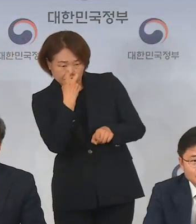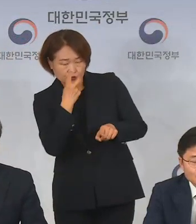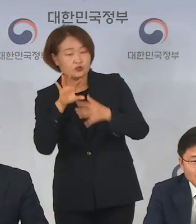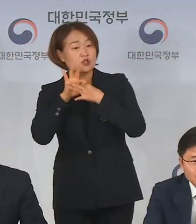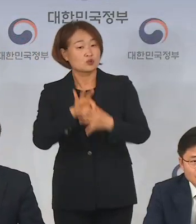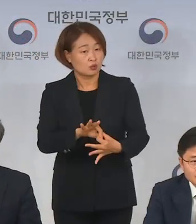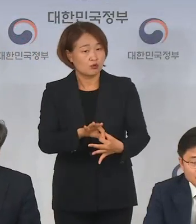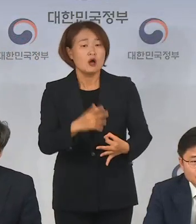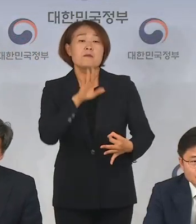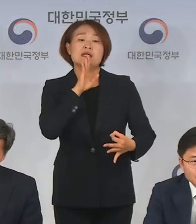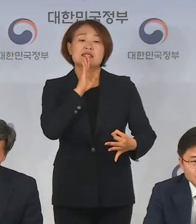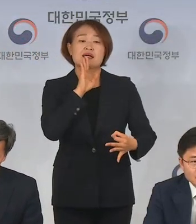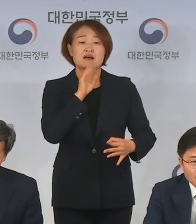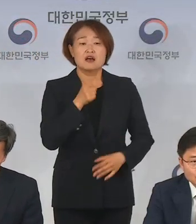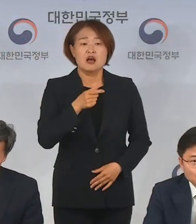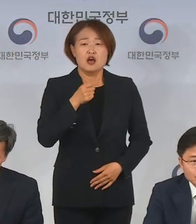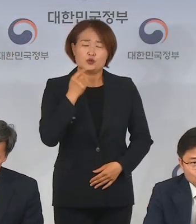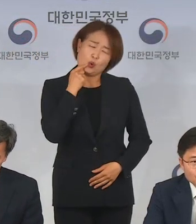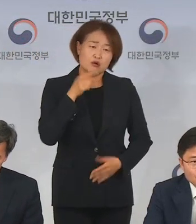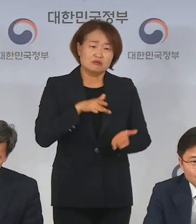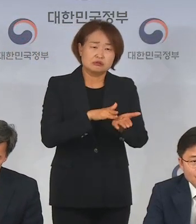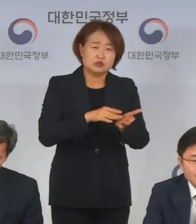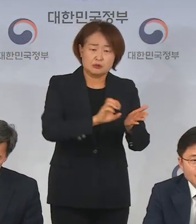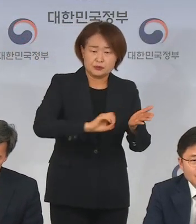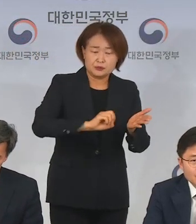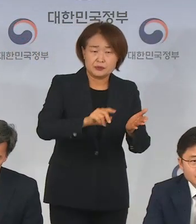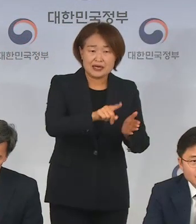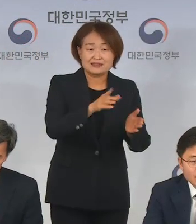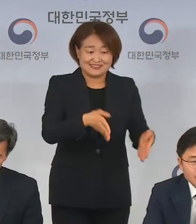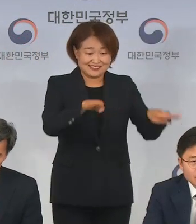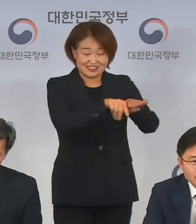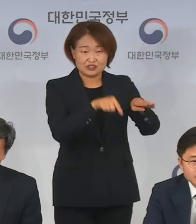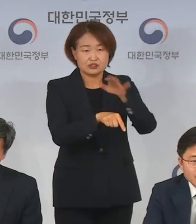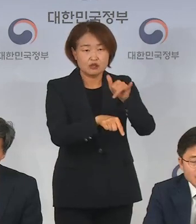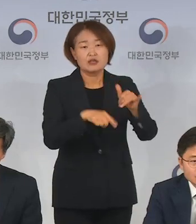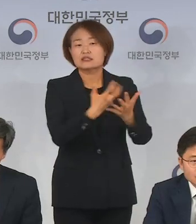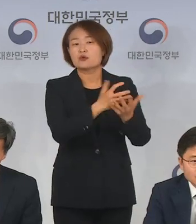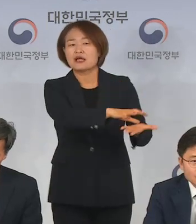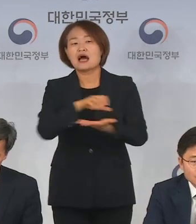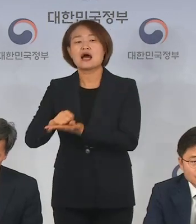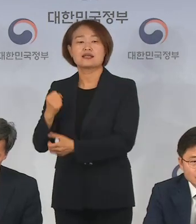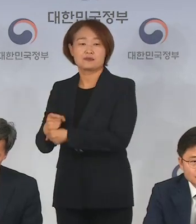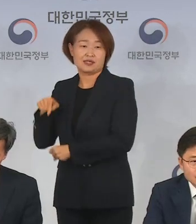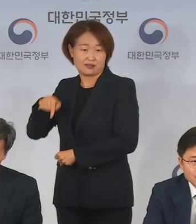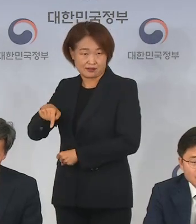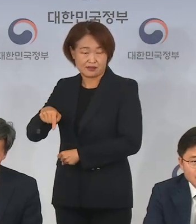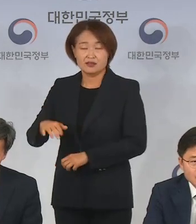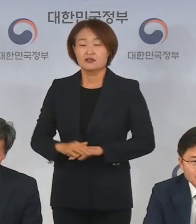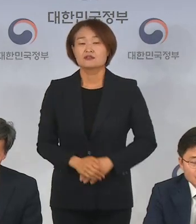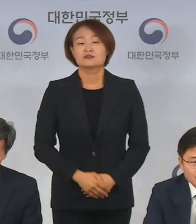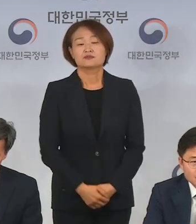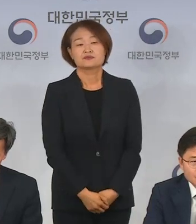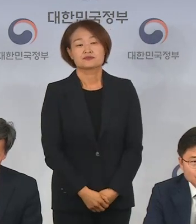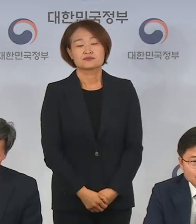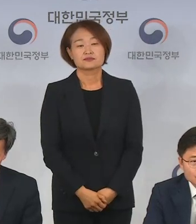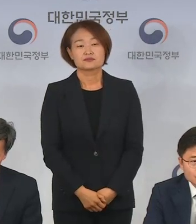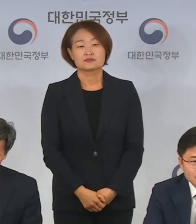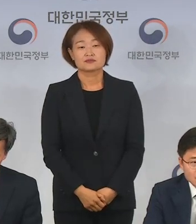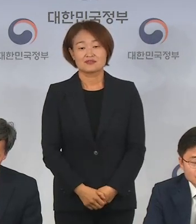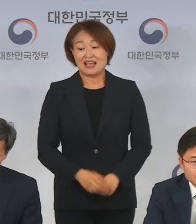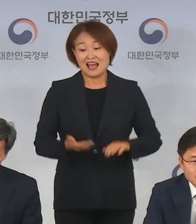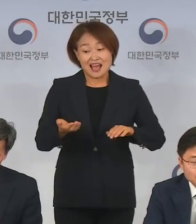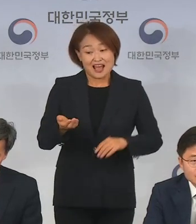당연히 알프스와 관련된 자료들을 저희들이 가지고 있고요. 이번에는 현장에 가서 방금 전에